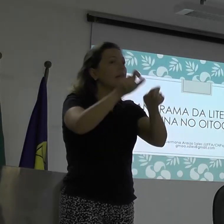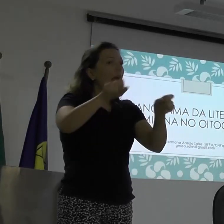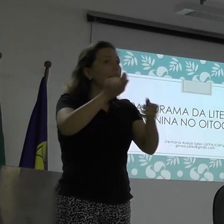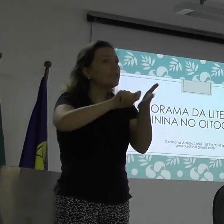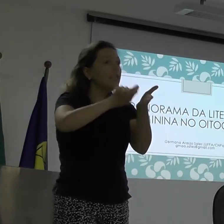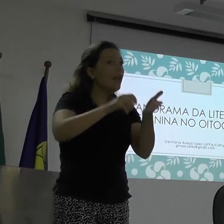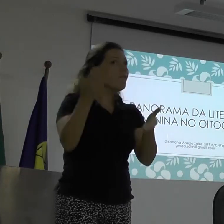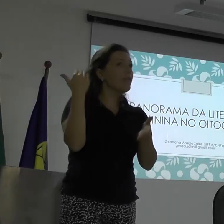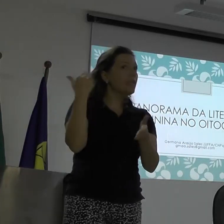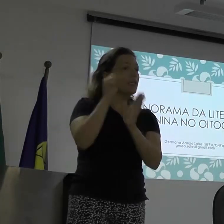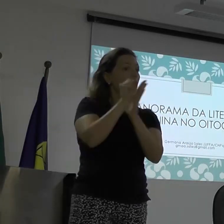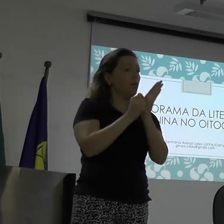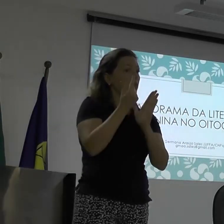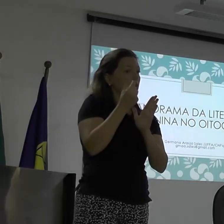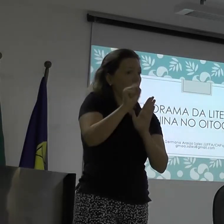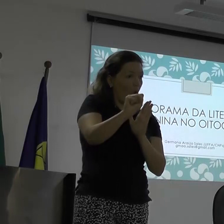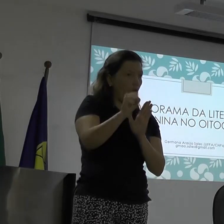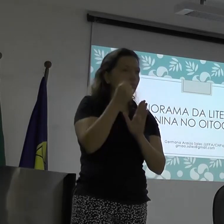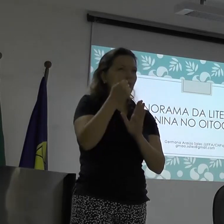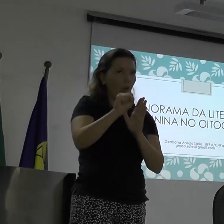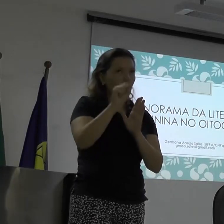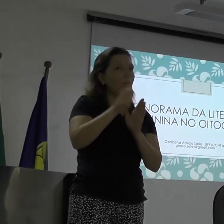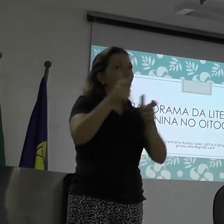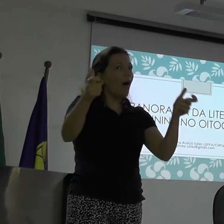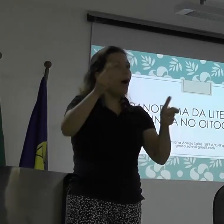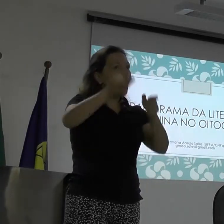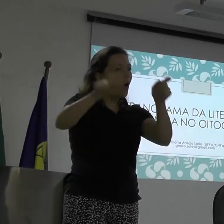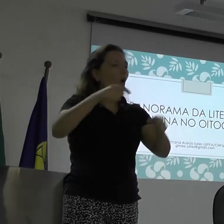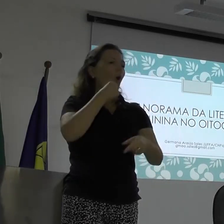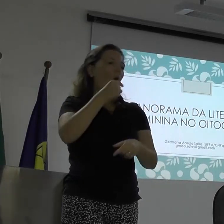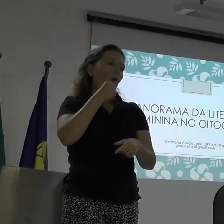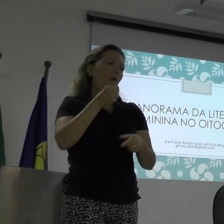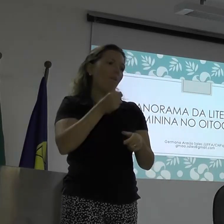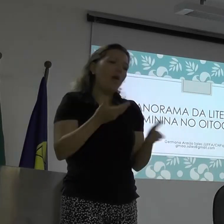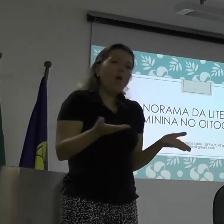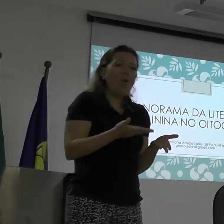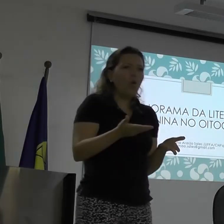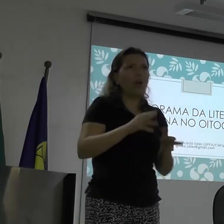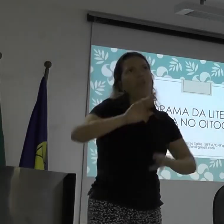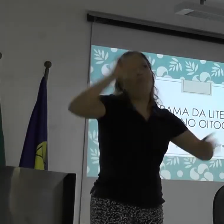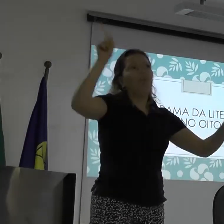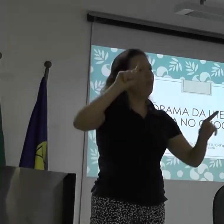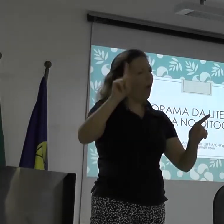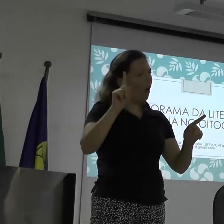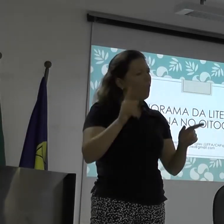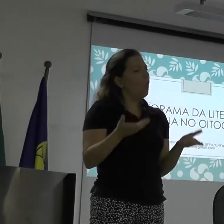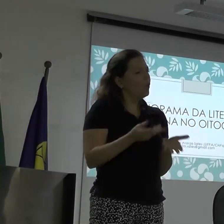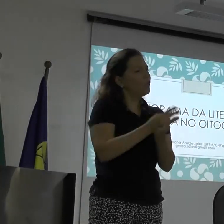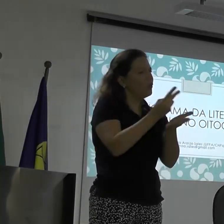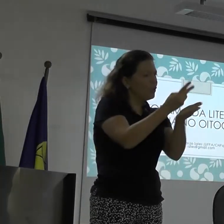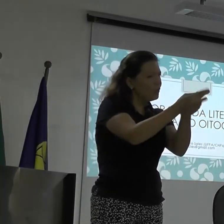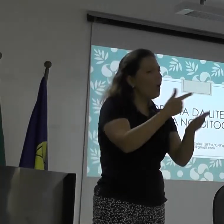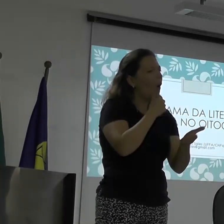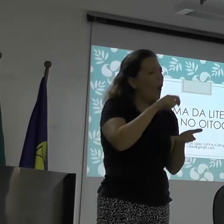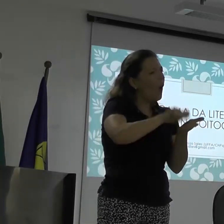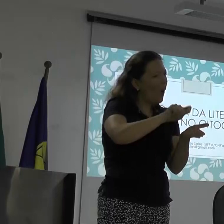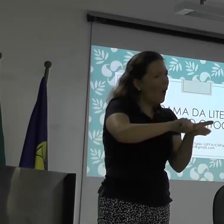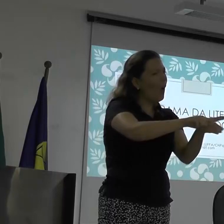no século XVIII, a maioria era homem, grande. E hoje em dia não é muito diferente, não. Se vocês forem